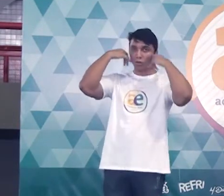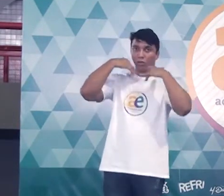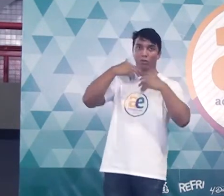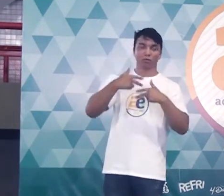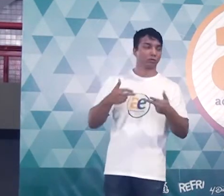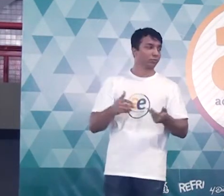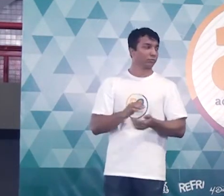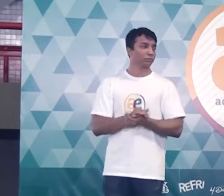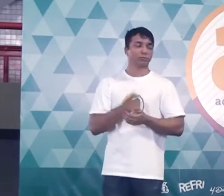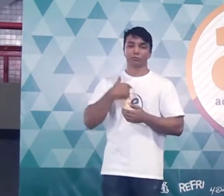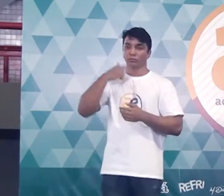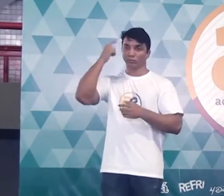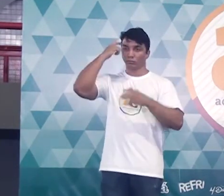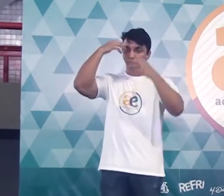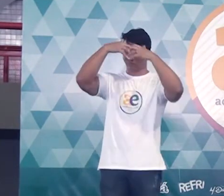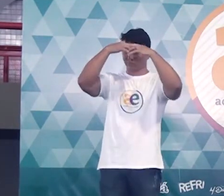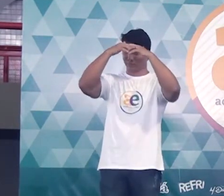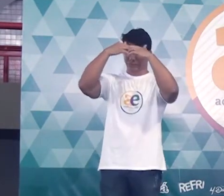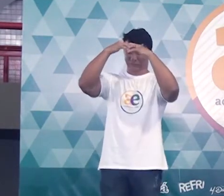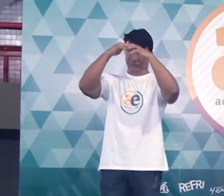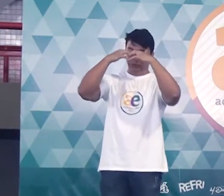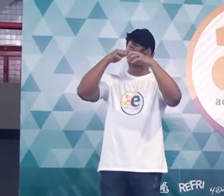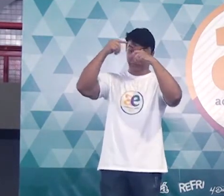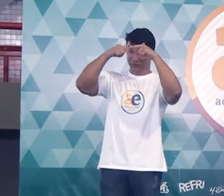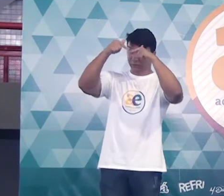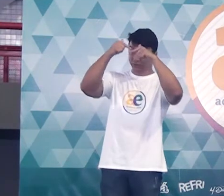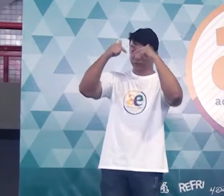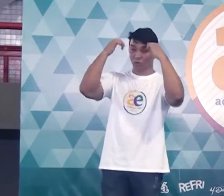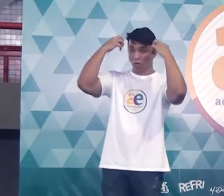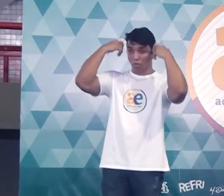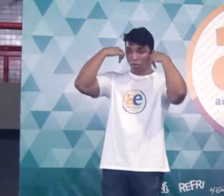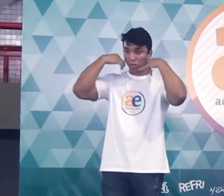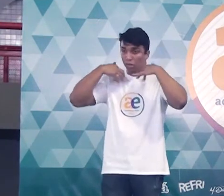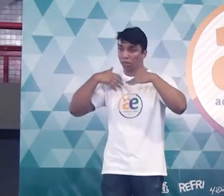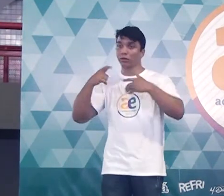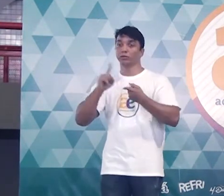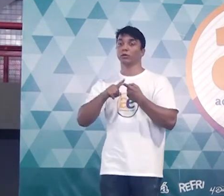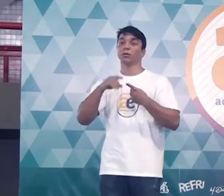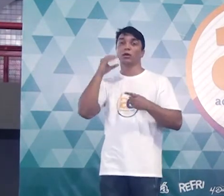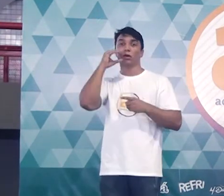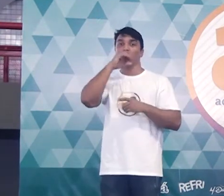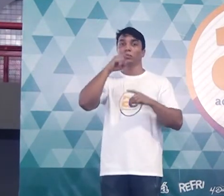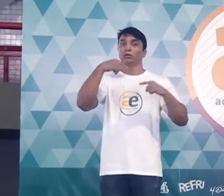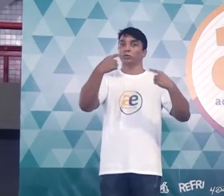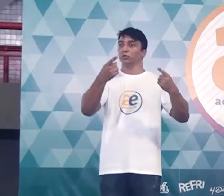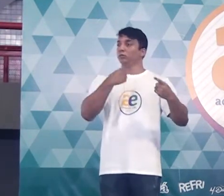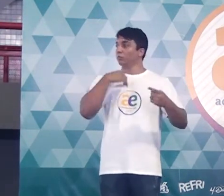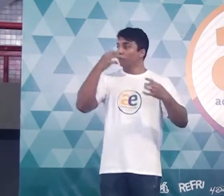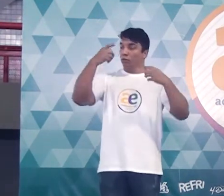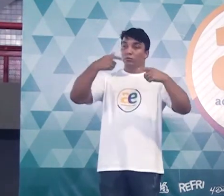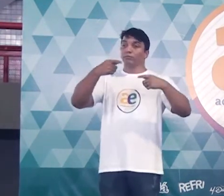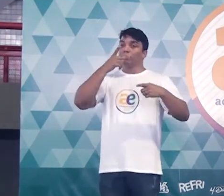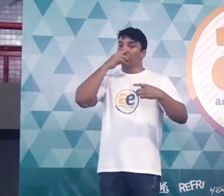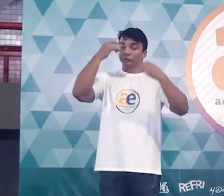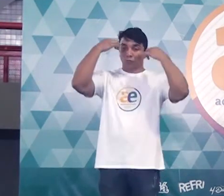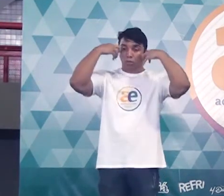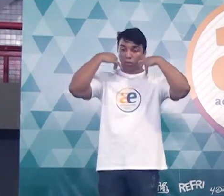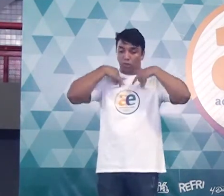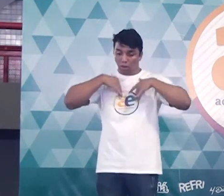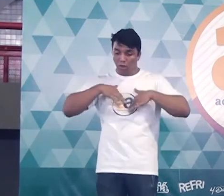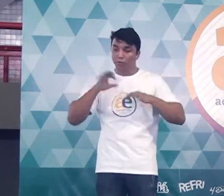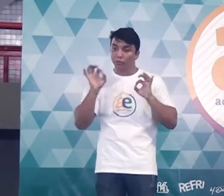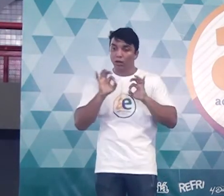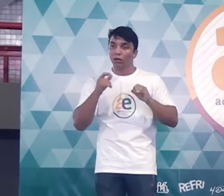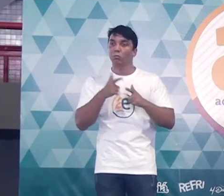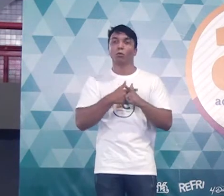Movimentação nem tanto, mas mental principalmente. E o ambiente também é quente. Então o fato de você não transpirar é um problema, não é um problema.